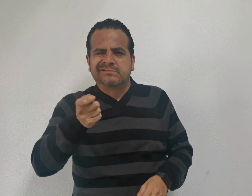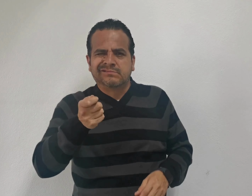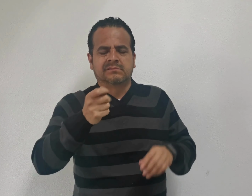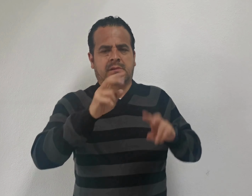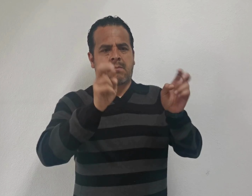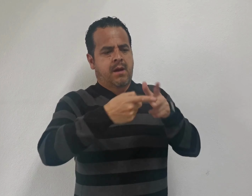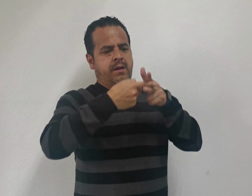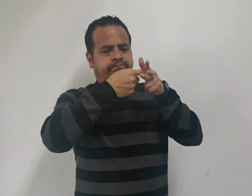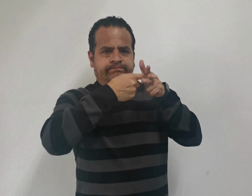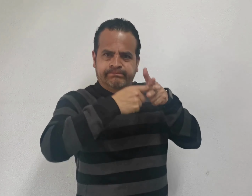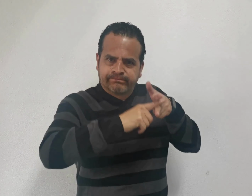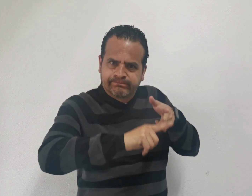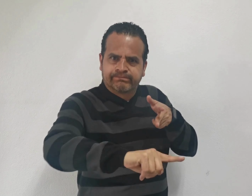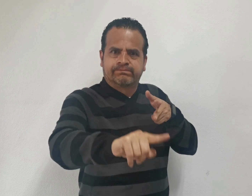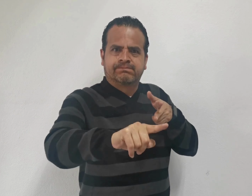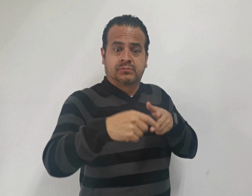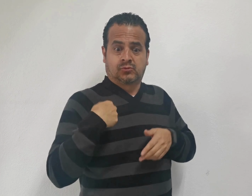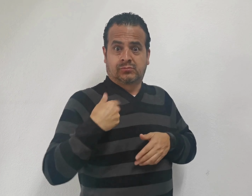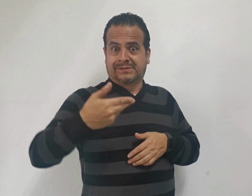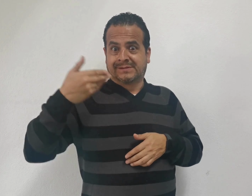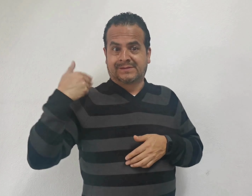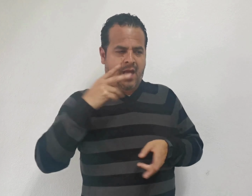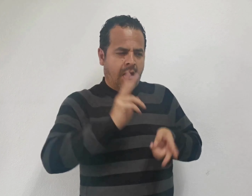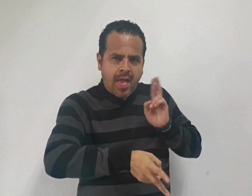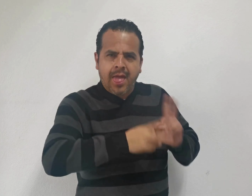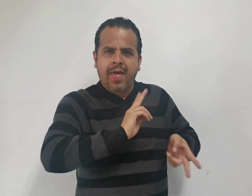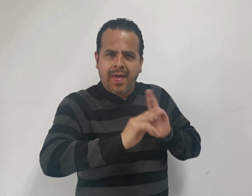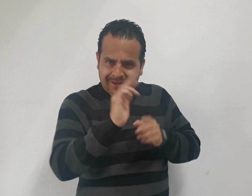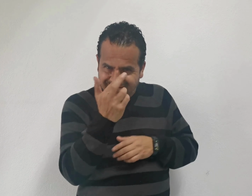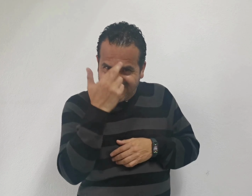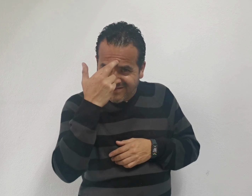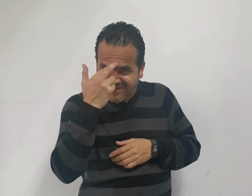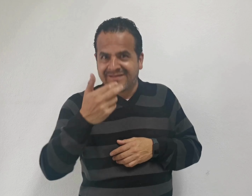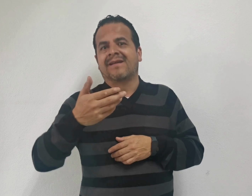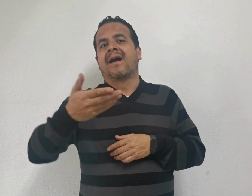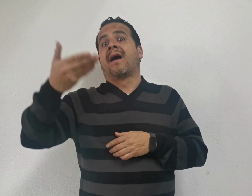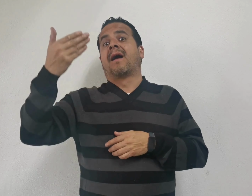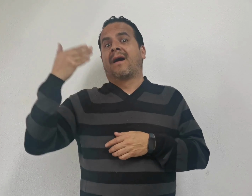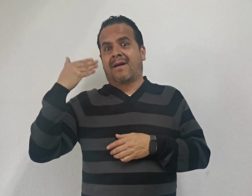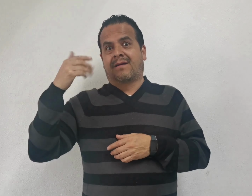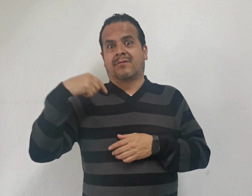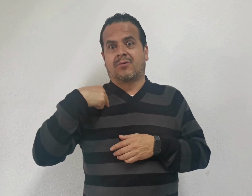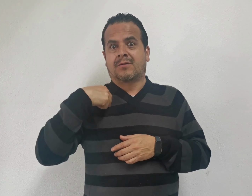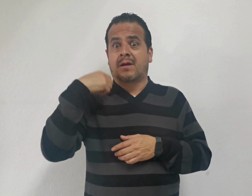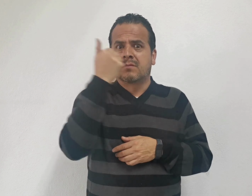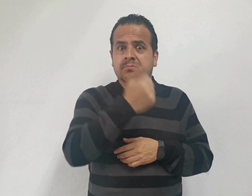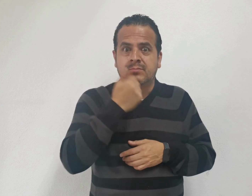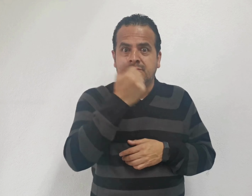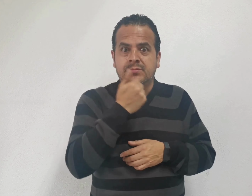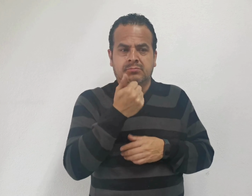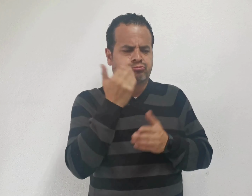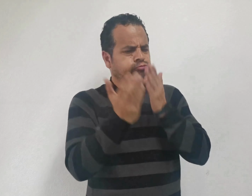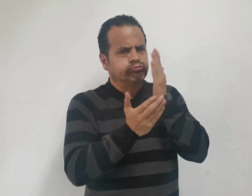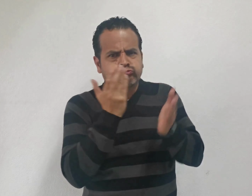reflexión acerca de de los principios te comentaba hace un ratito Carlita fuera de micrófonos que algo que extraño de mi